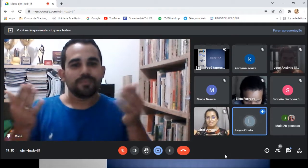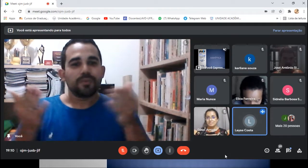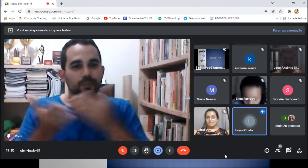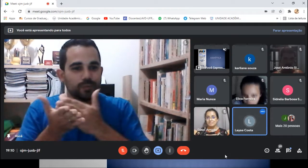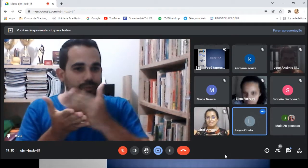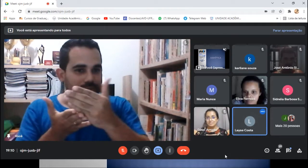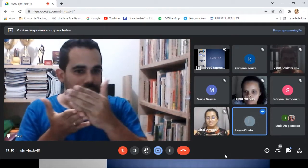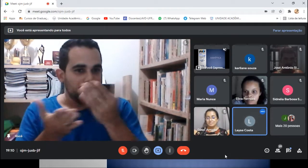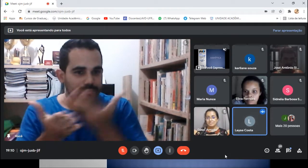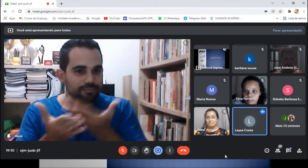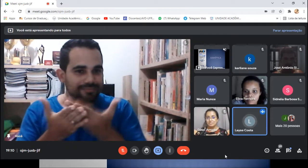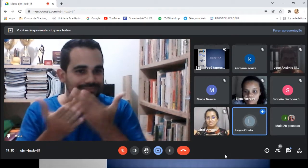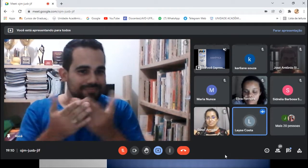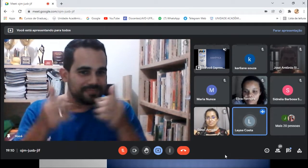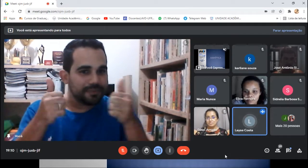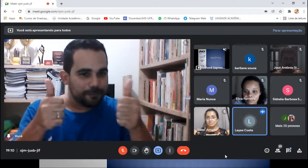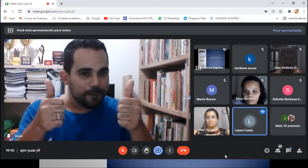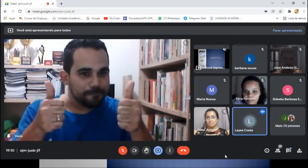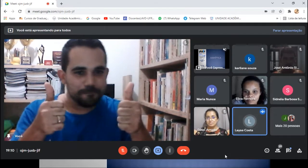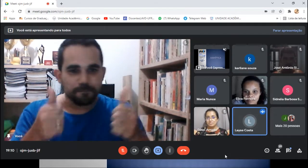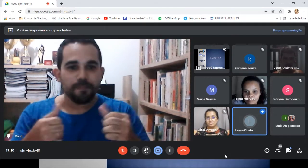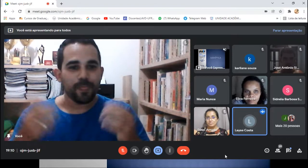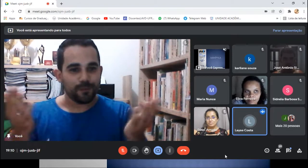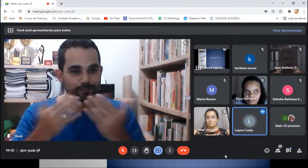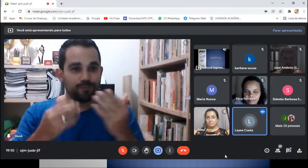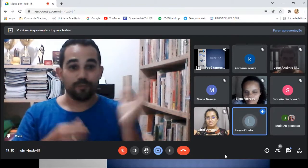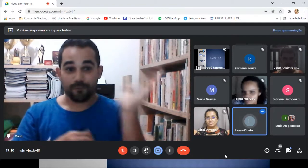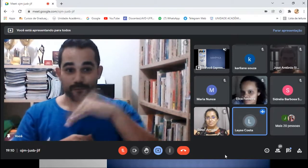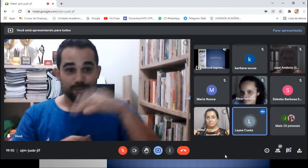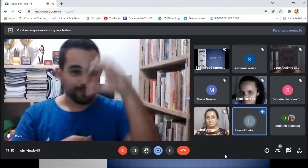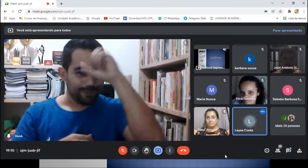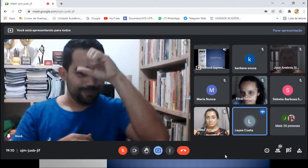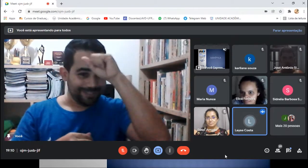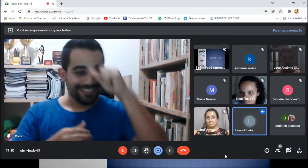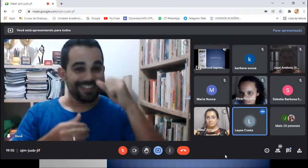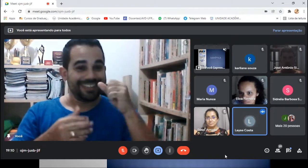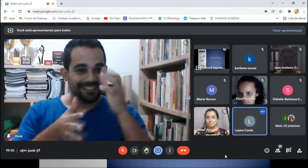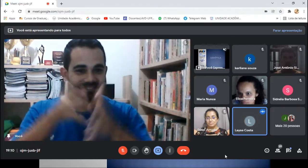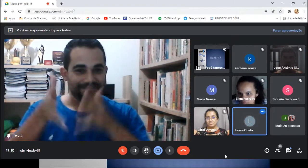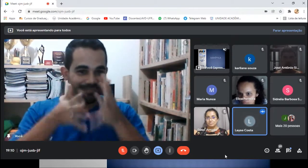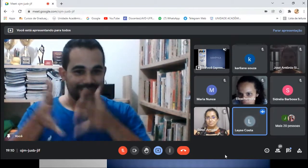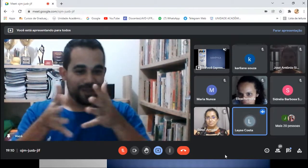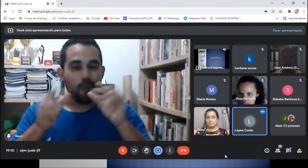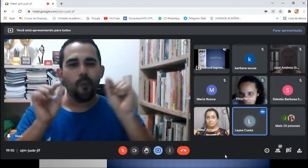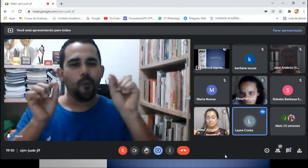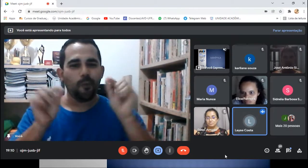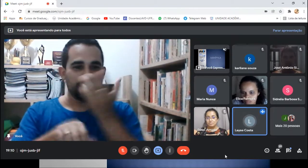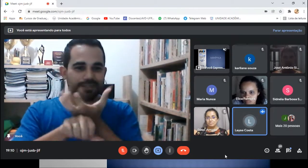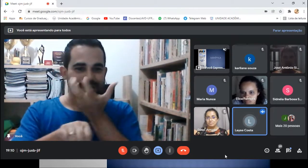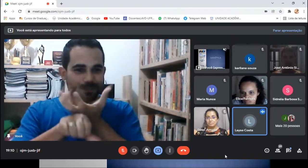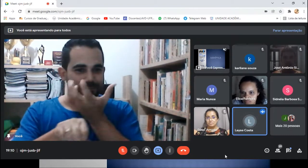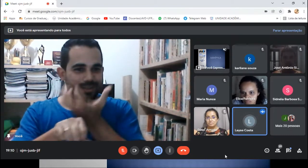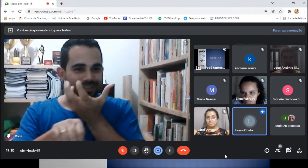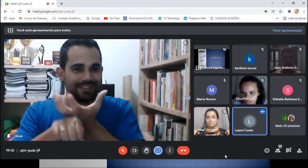Certo. Hoje a gente vai começar a nossa aula, nossa disciplina, né? Vamos aprender um pouco, né, sobre Libras,